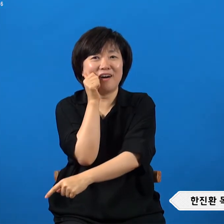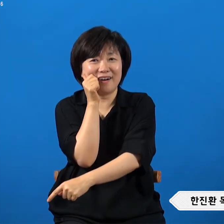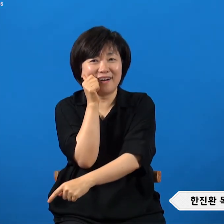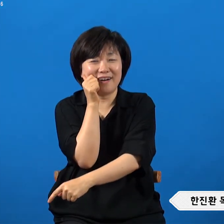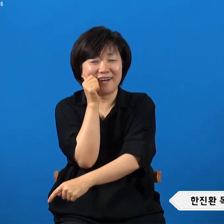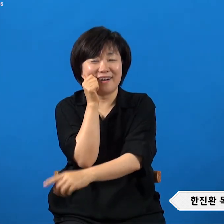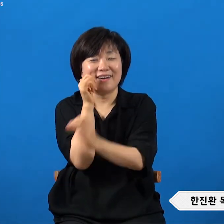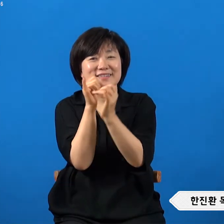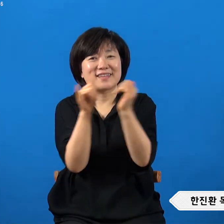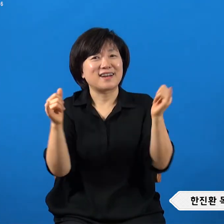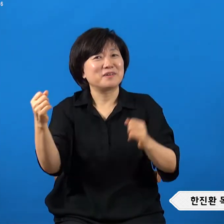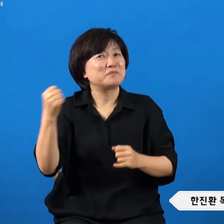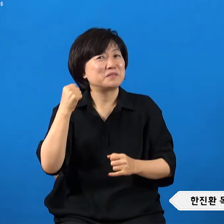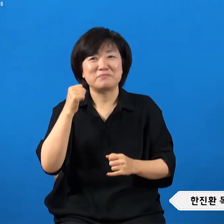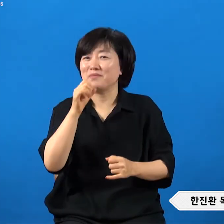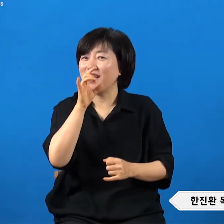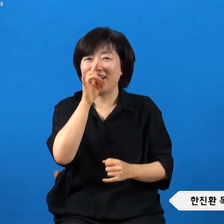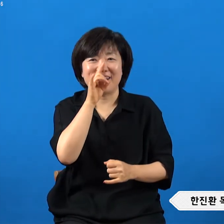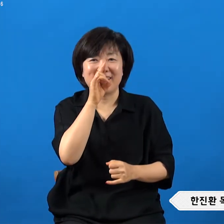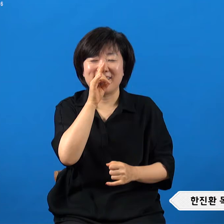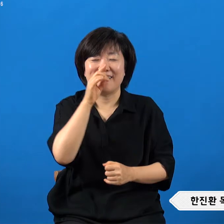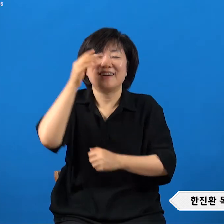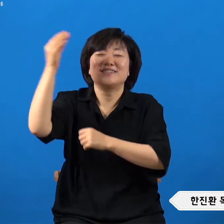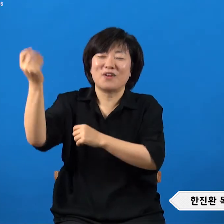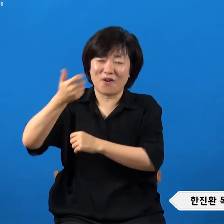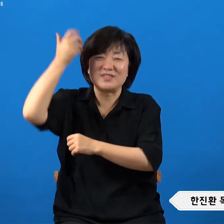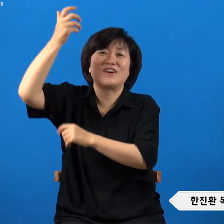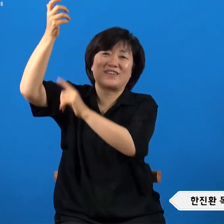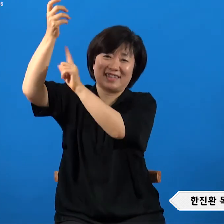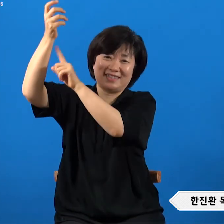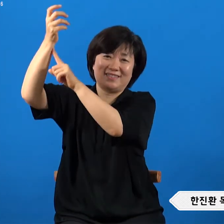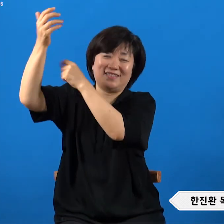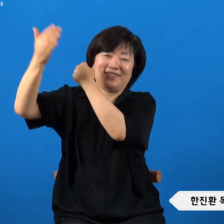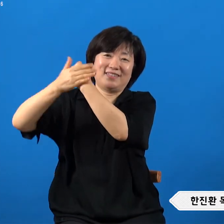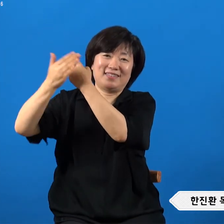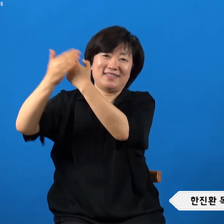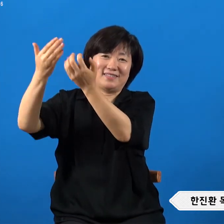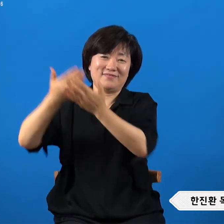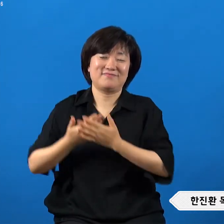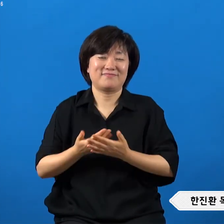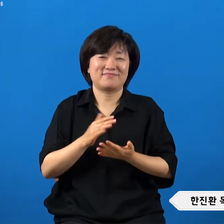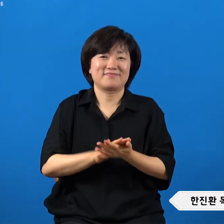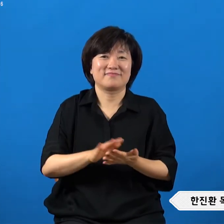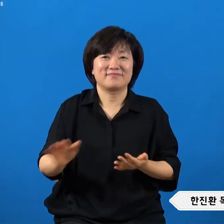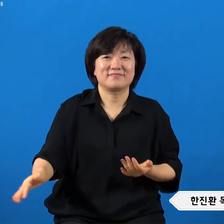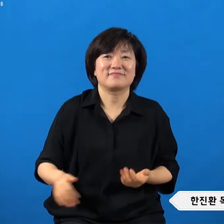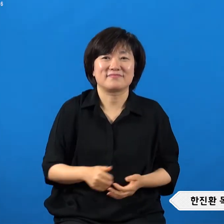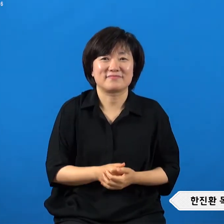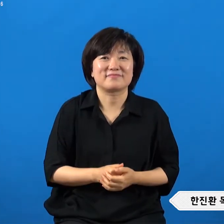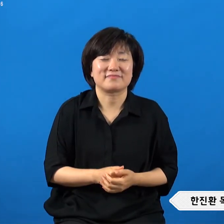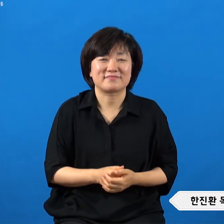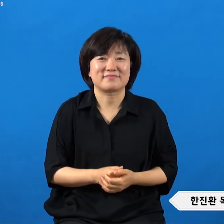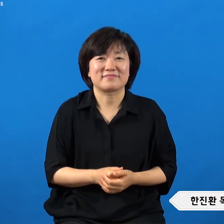그건 사람의 힘으로 된 것이 아니고 성령께서 역사해 주신 것이죠.